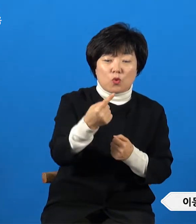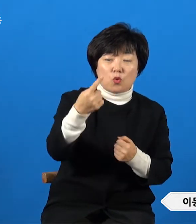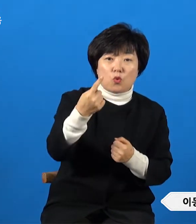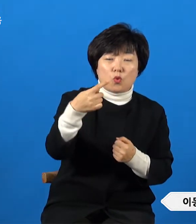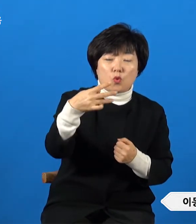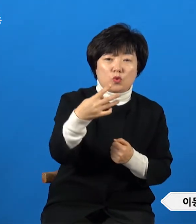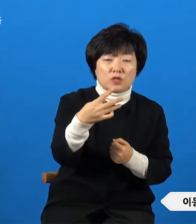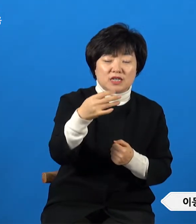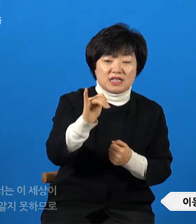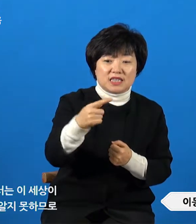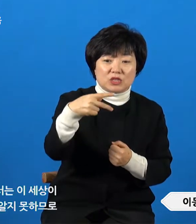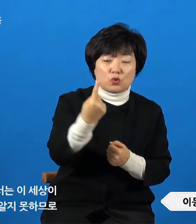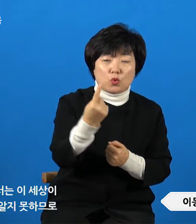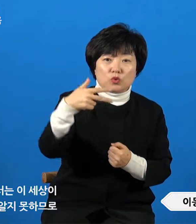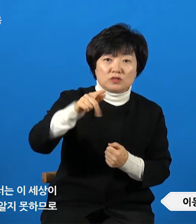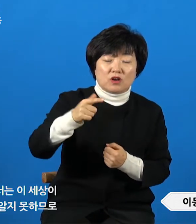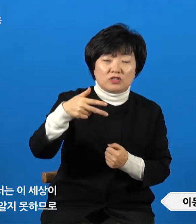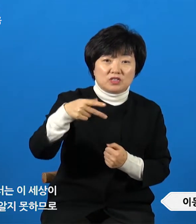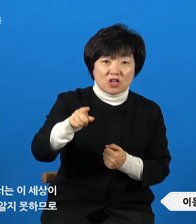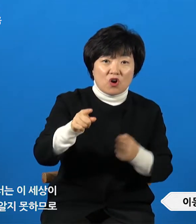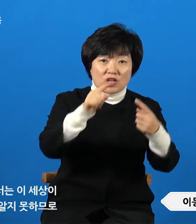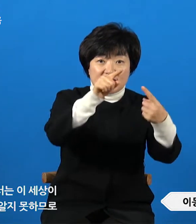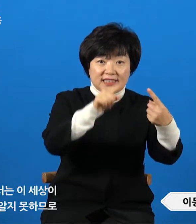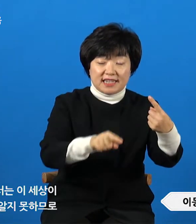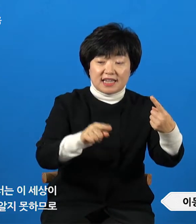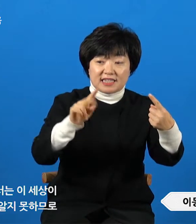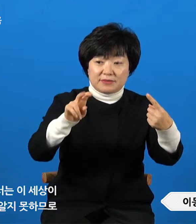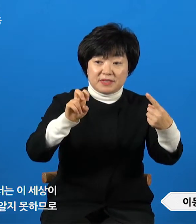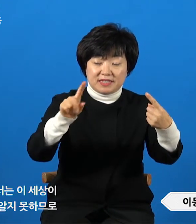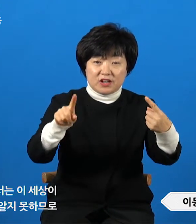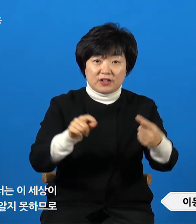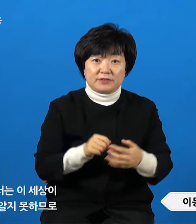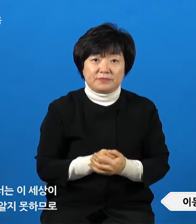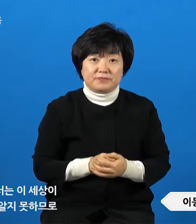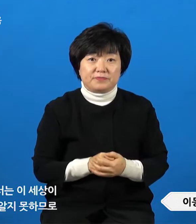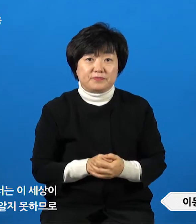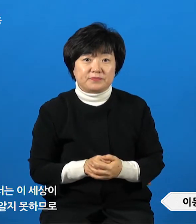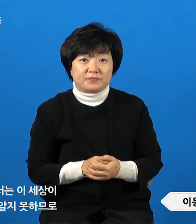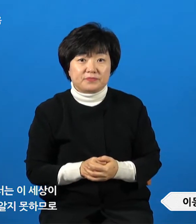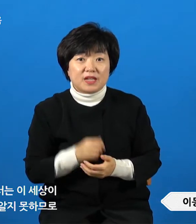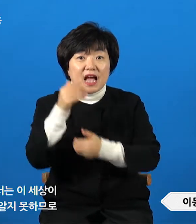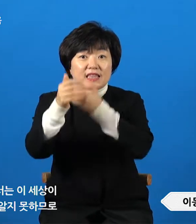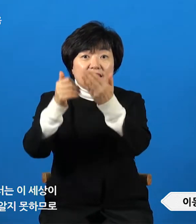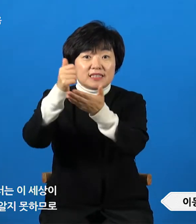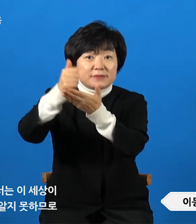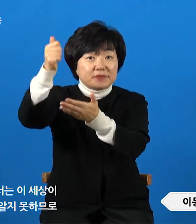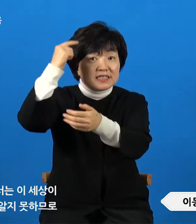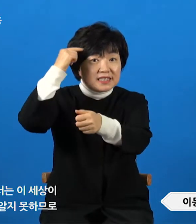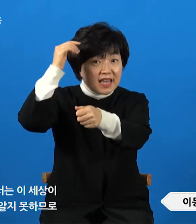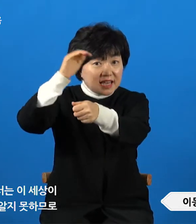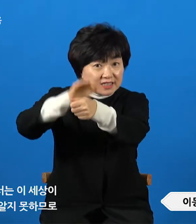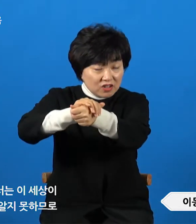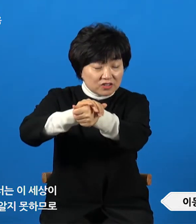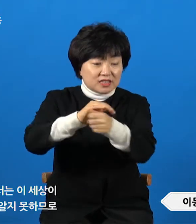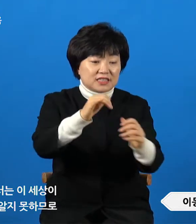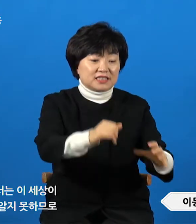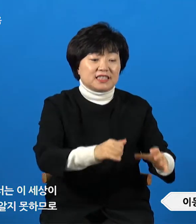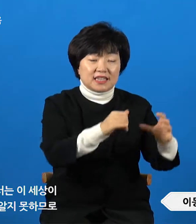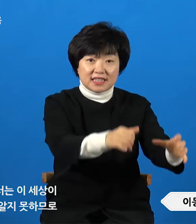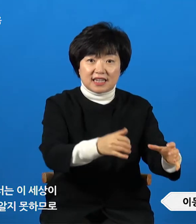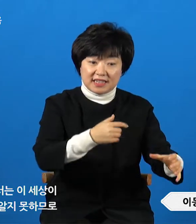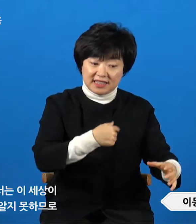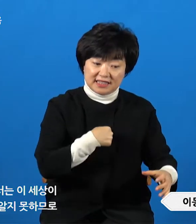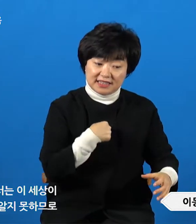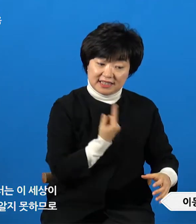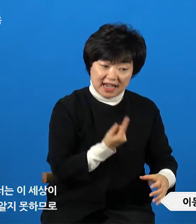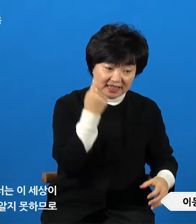21절에서 이렇게 말합니다. 같이 읽겠습니다. 고린도전서 1장 21절 시작. 하나님의 지혜에 있어서는 이 세상이 자기